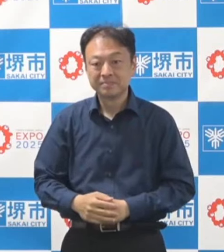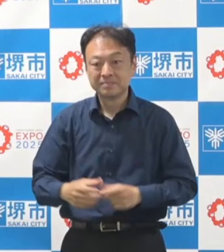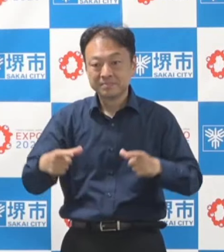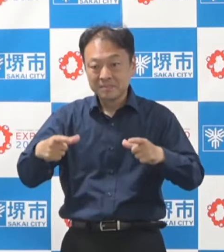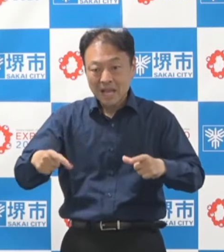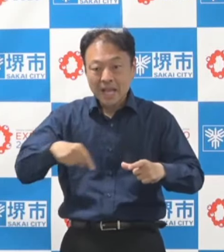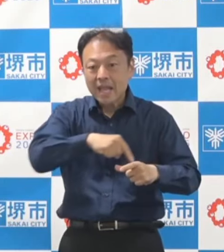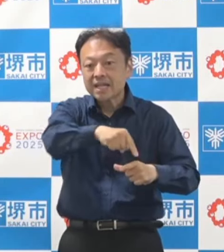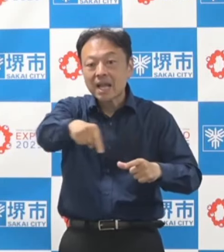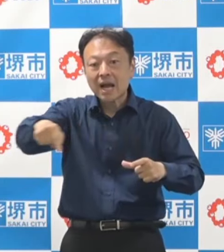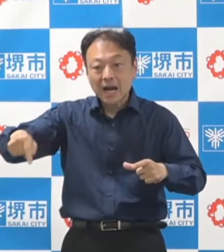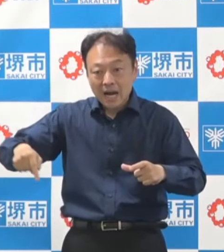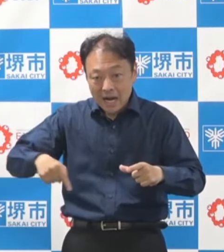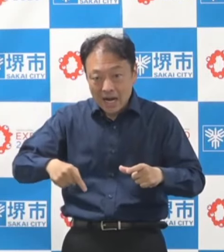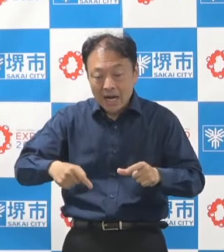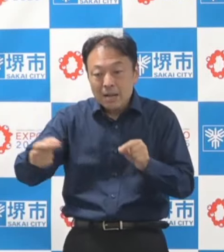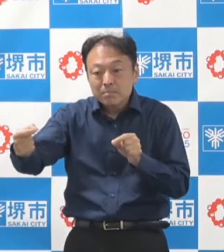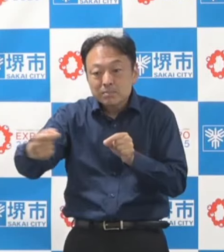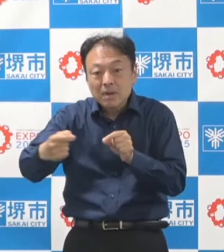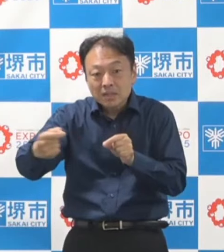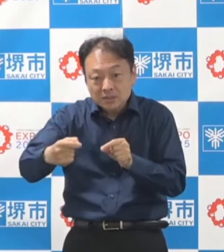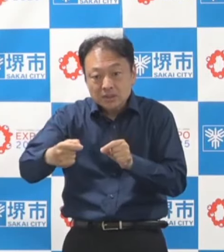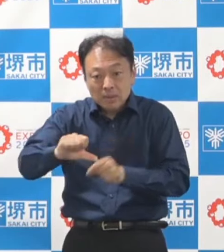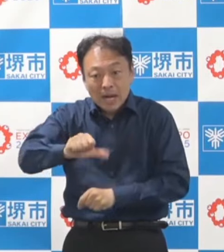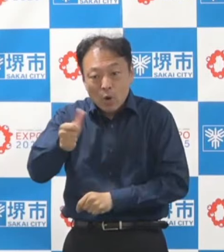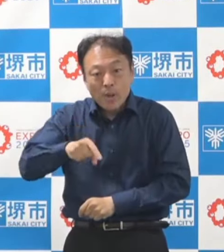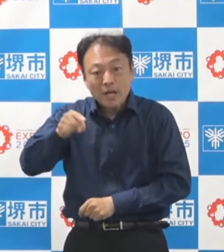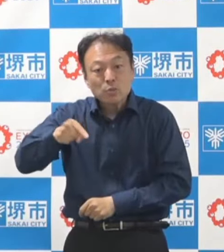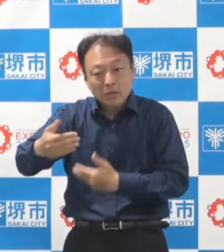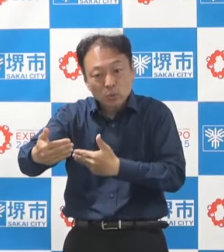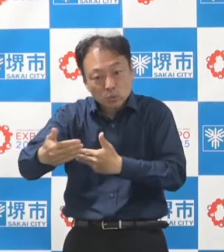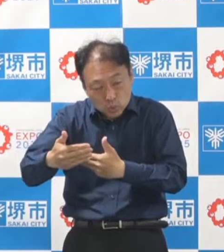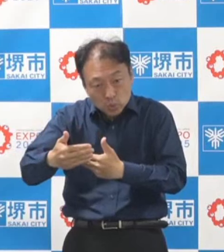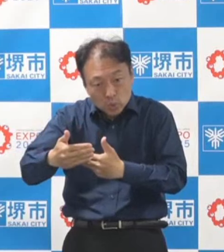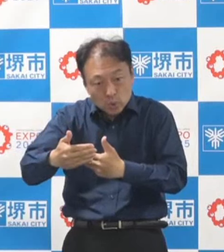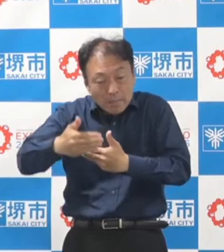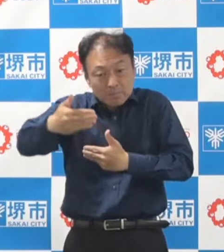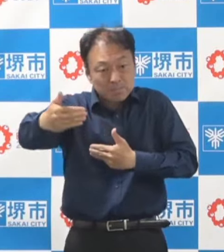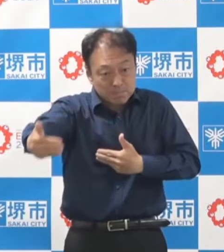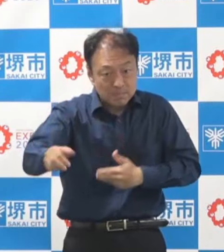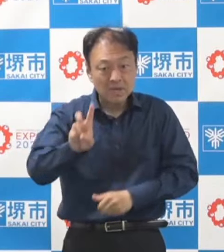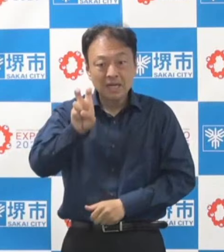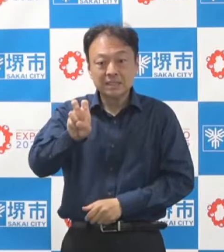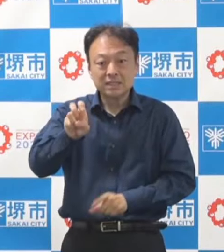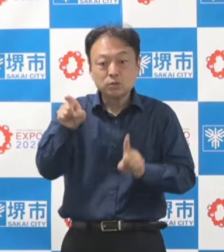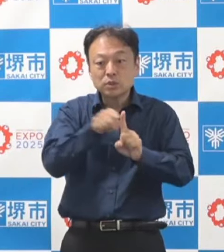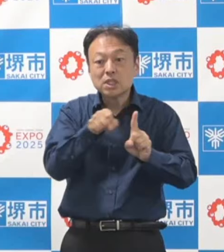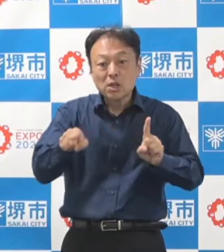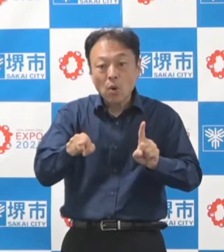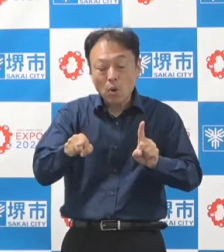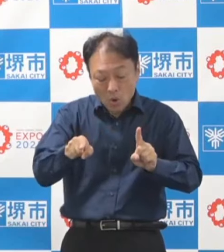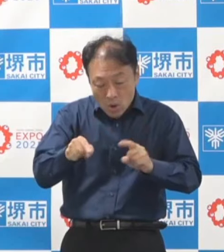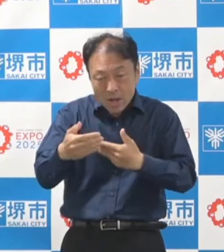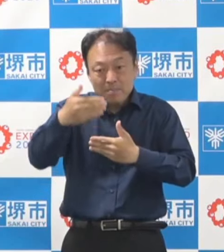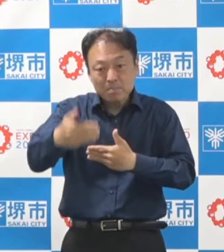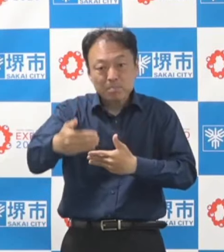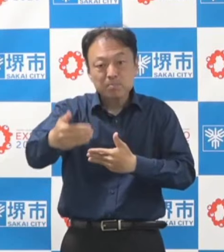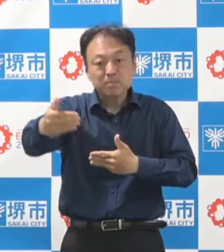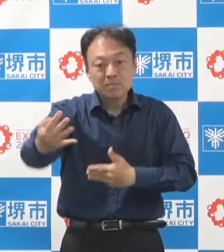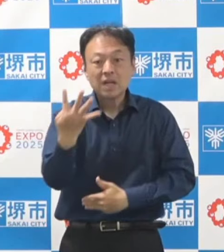一番短いもので半径500メートル、そして最大20キロメートルの4段階で設定をできま